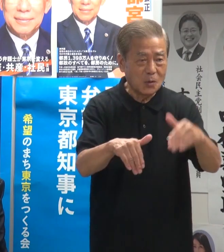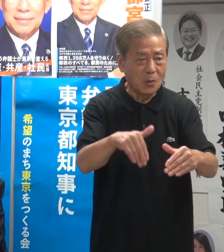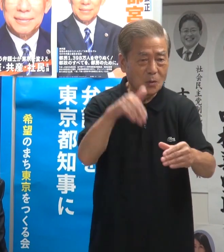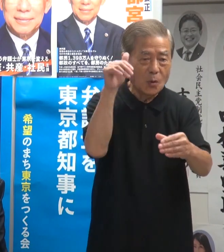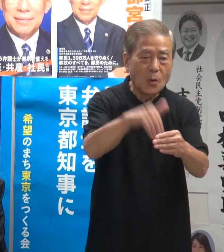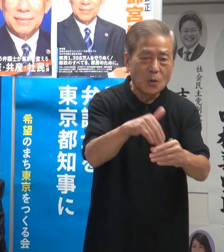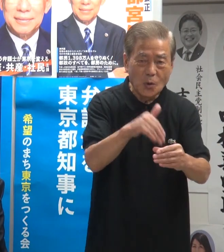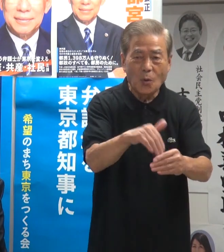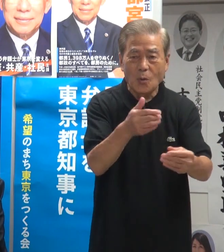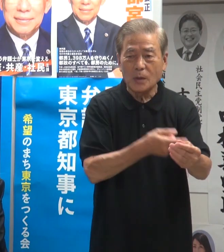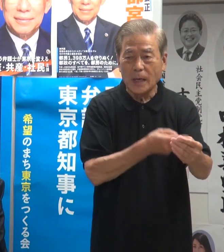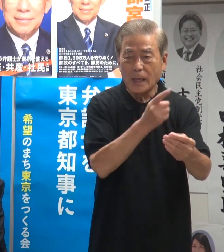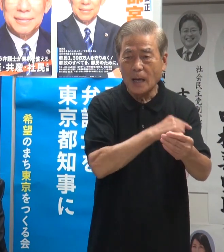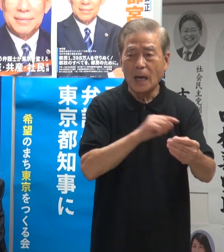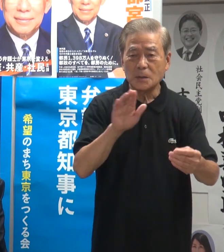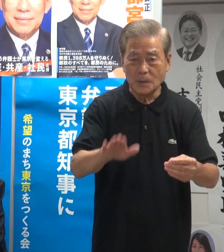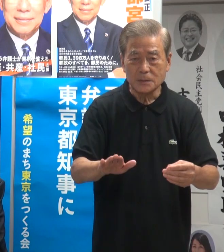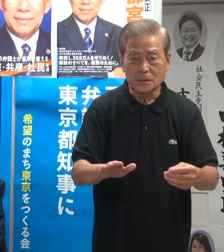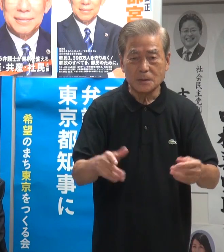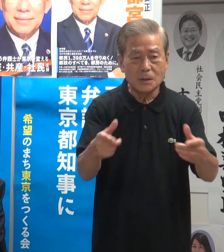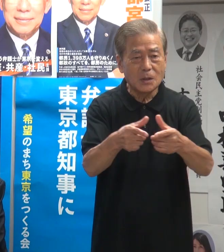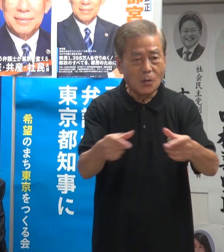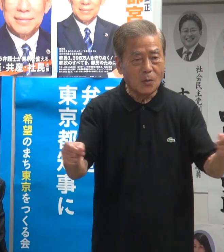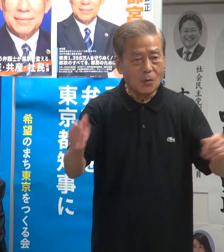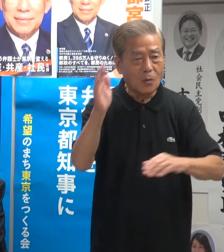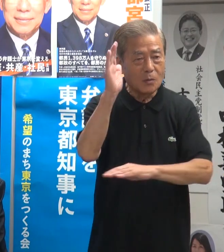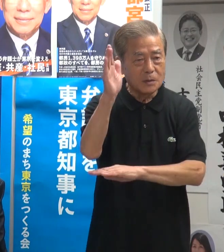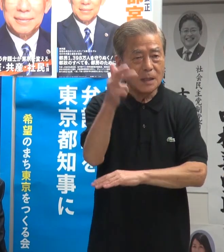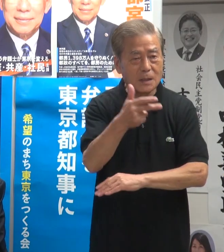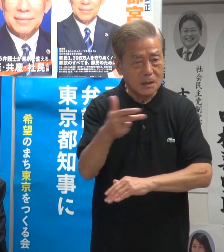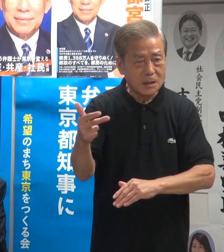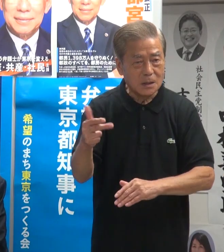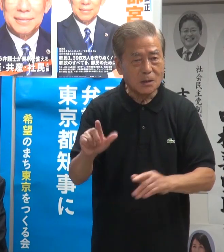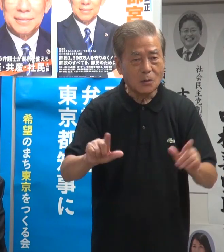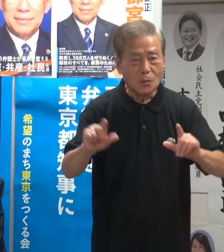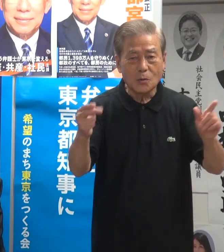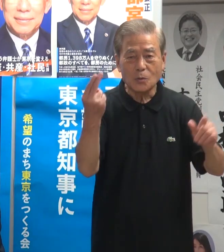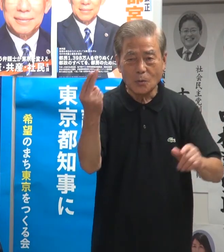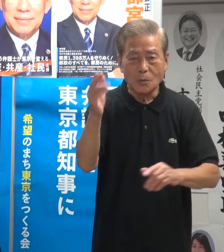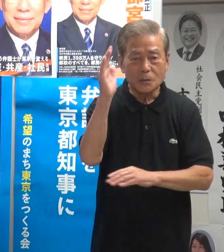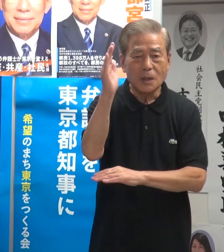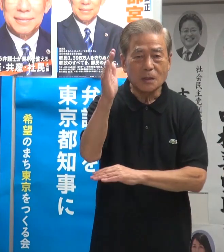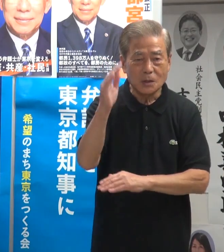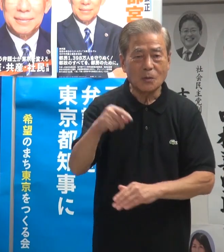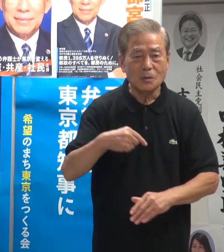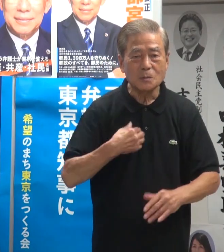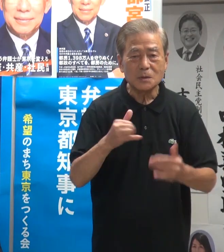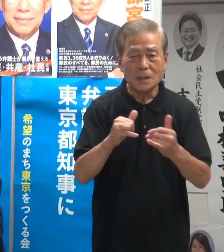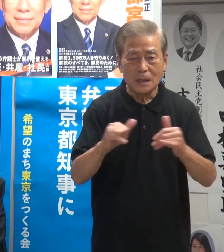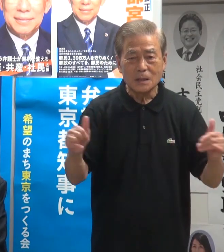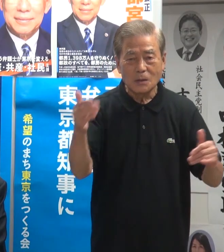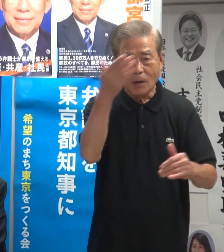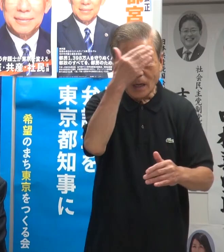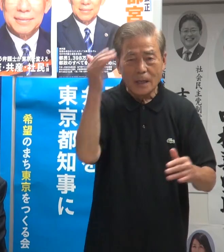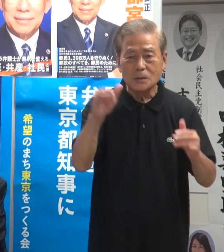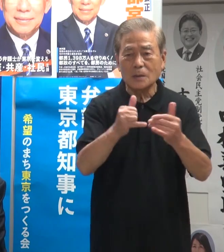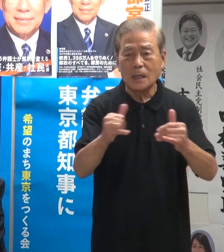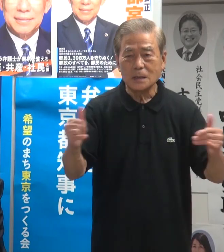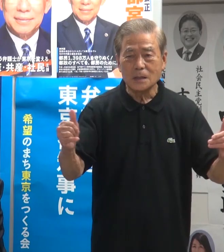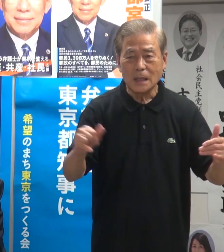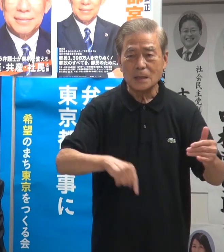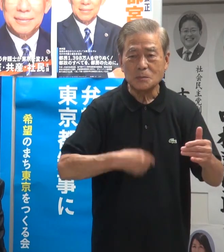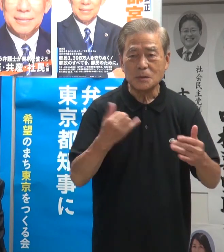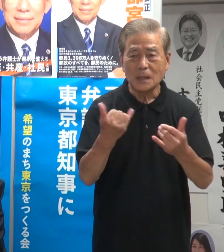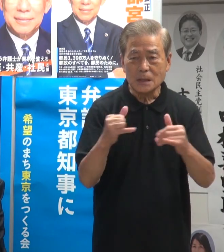して、日本の政治を自分たちで決定していく、都政を自分たちで決定していく、そういう若い人がどんどん出てくれば